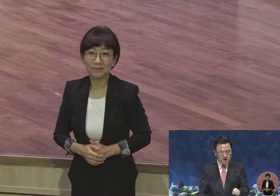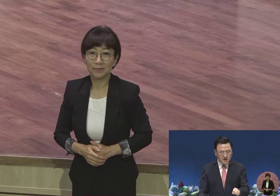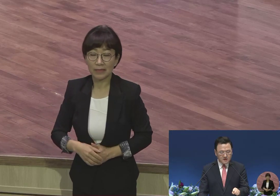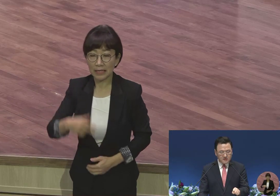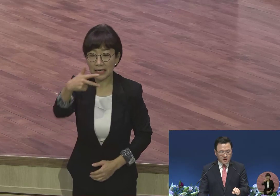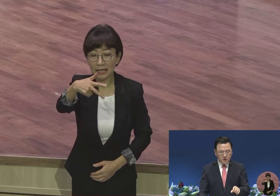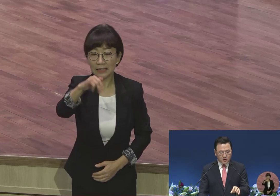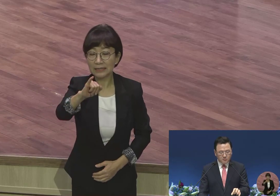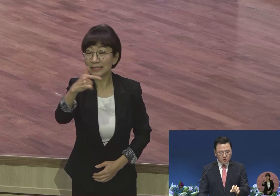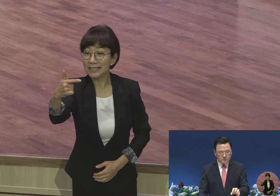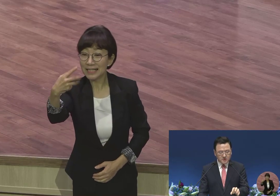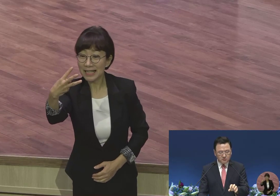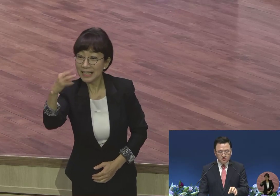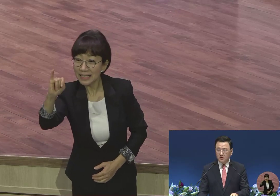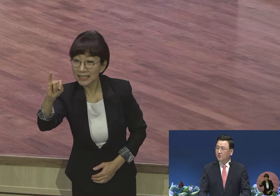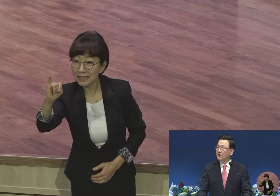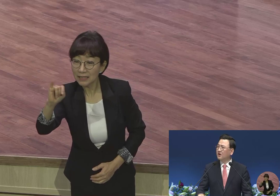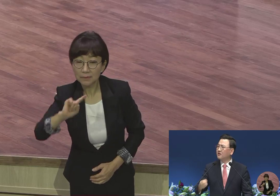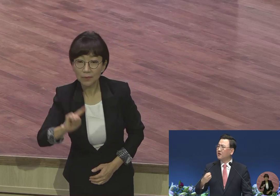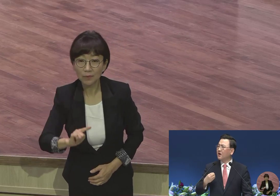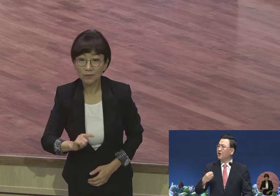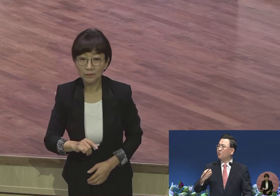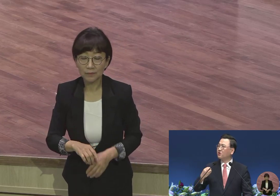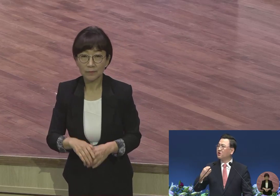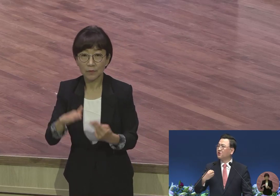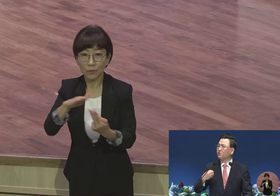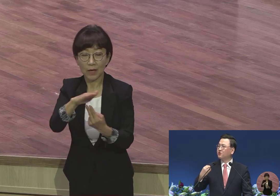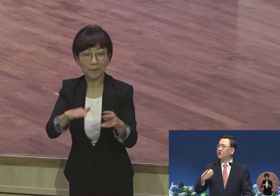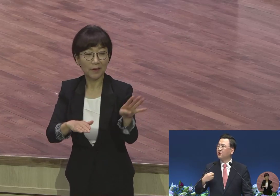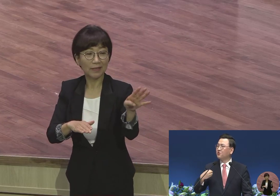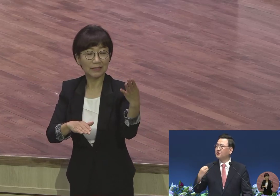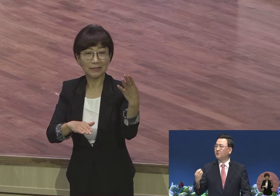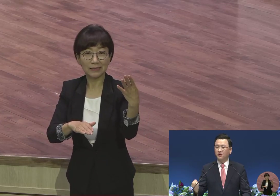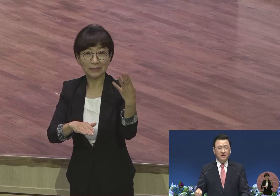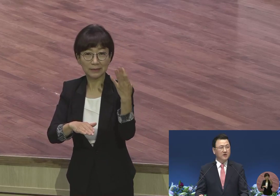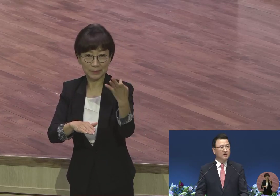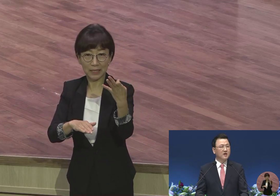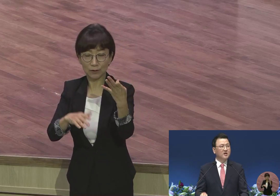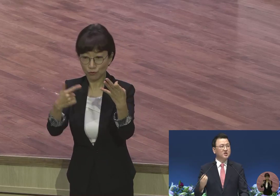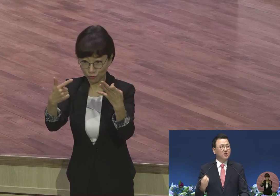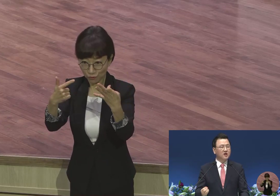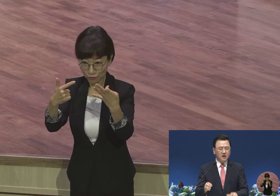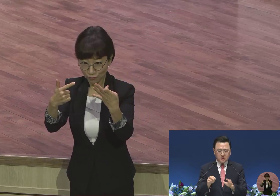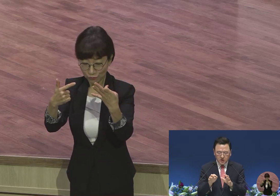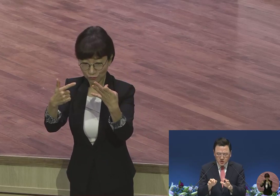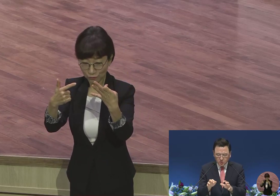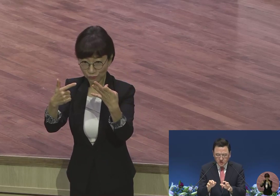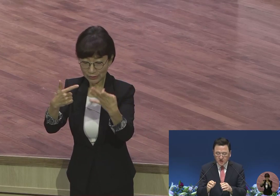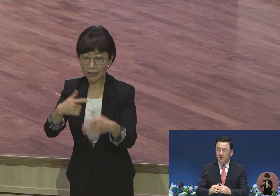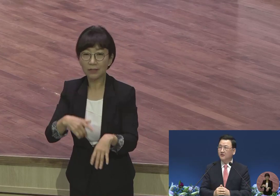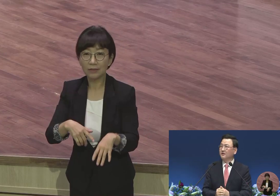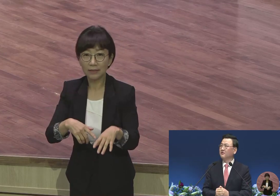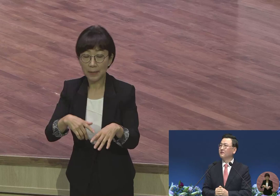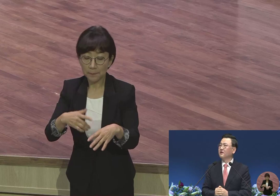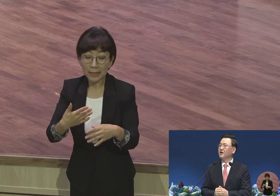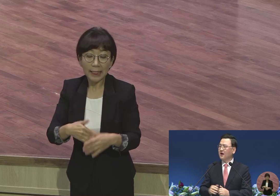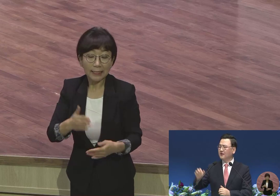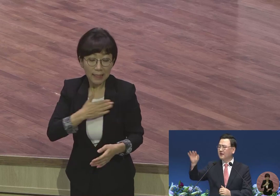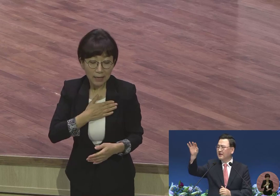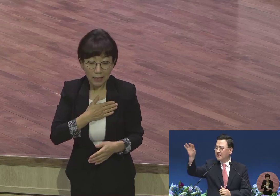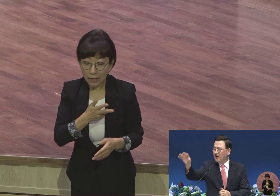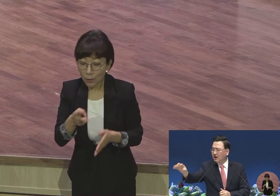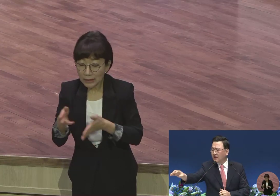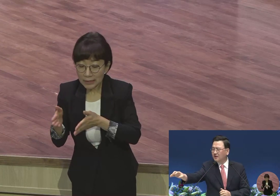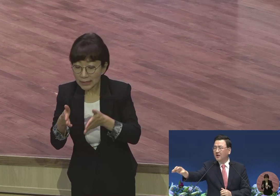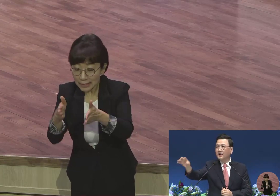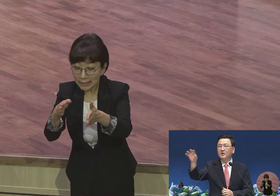진리가 뭡니까? 요한복음 14장 6절에 보니까 내가 곧 길이요 진리요 생명이라. 진리가 그리스도를 얘기하거든요.